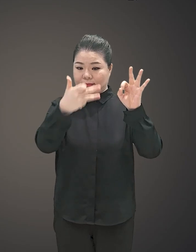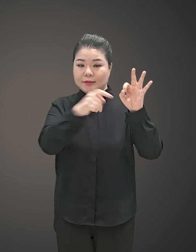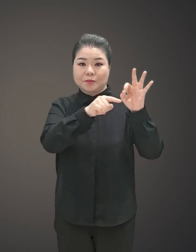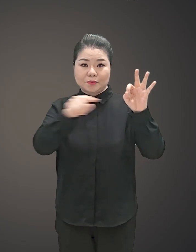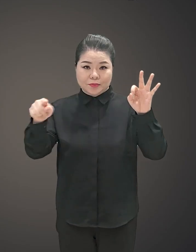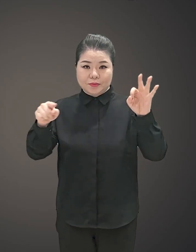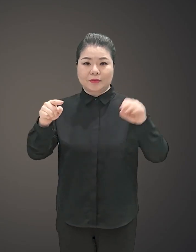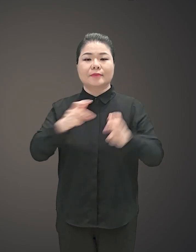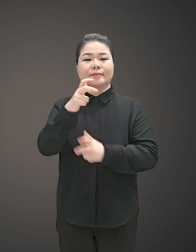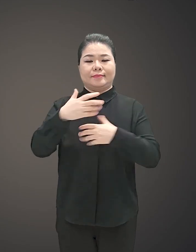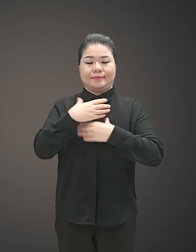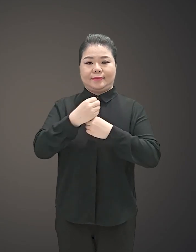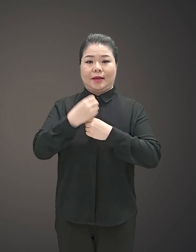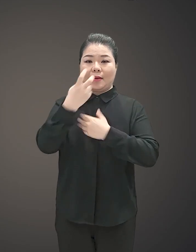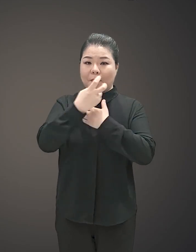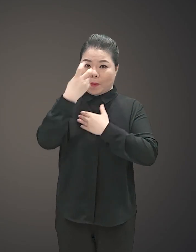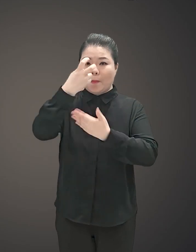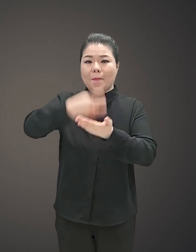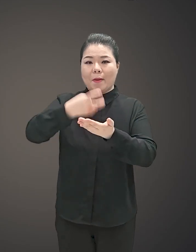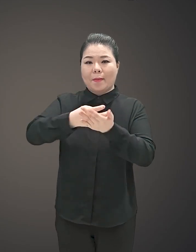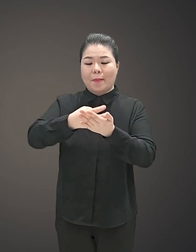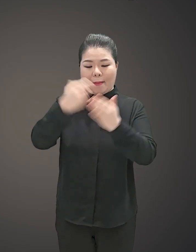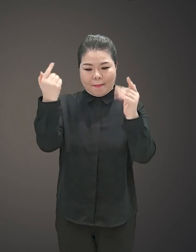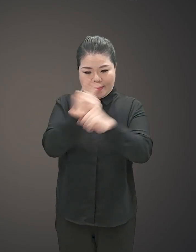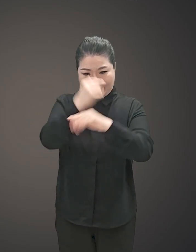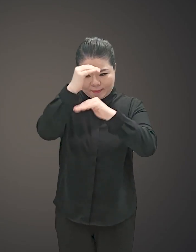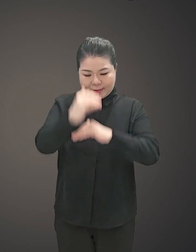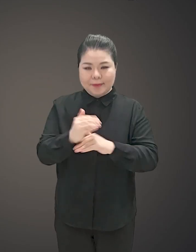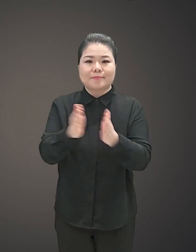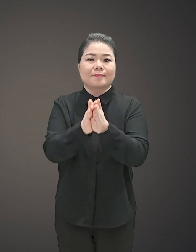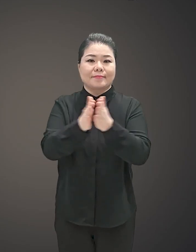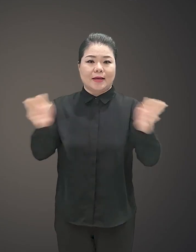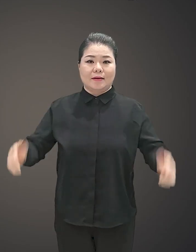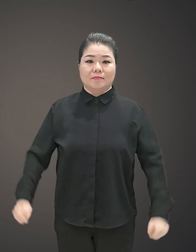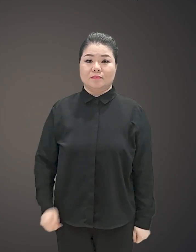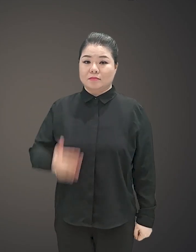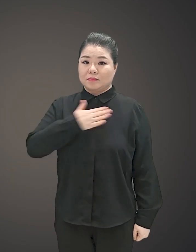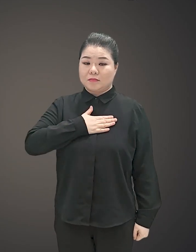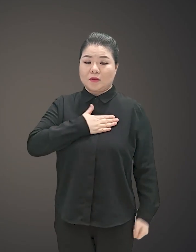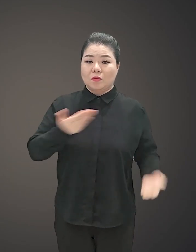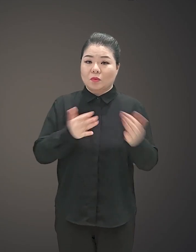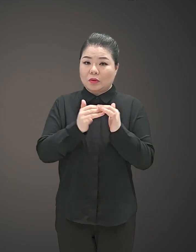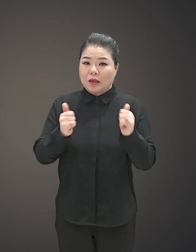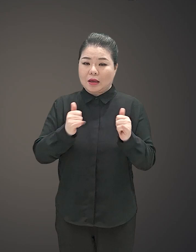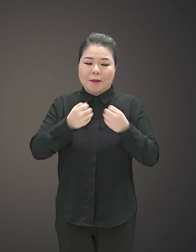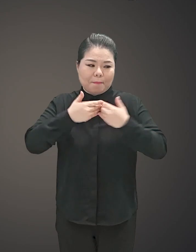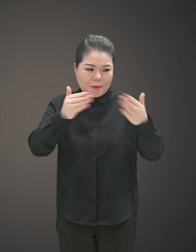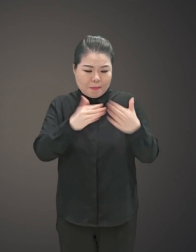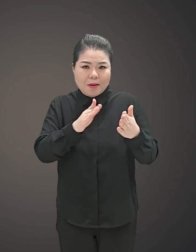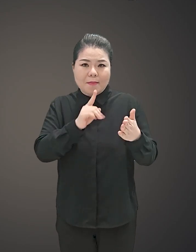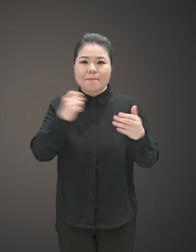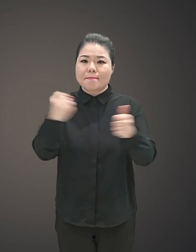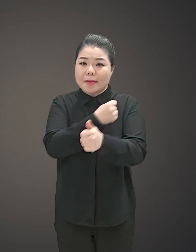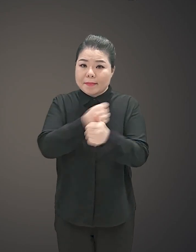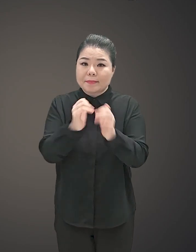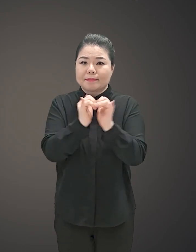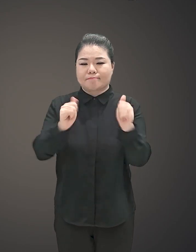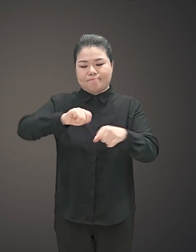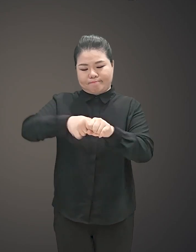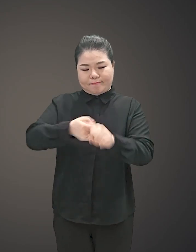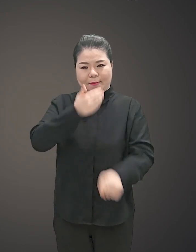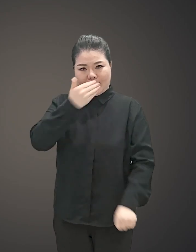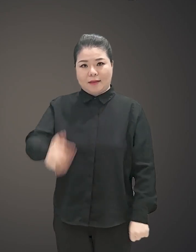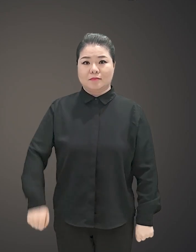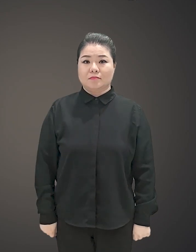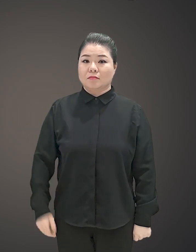18일부터 산업안전보건법 개정안이 시행되었다. 감정노동자에게 폭행하는 사람은 처벌 대상자가